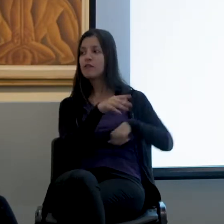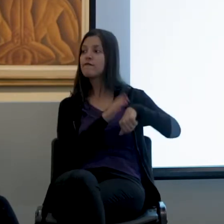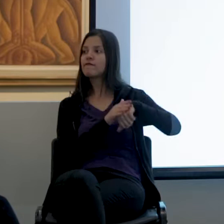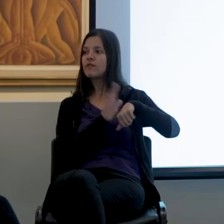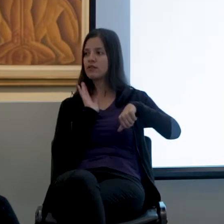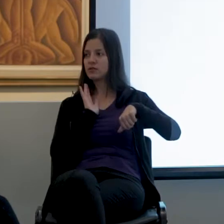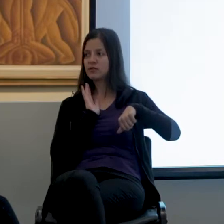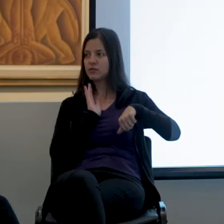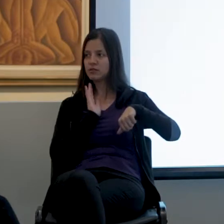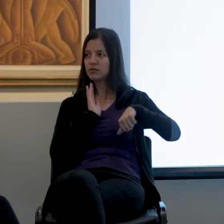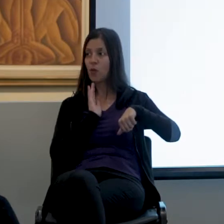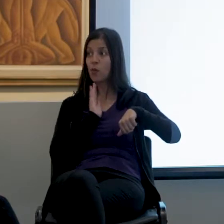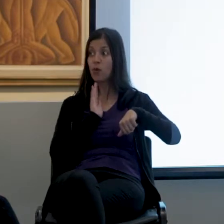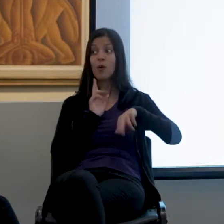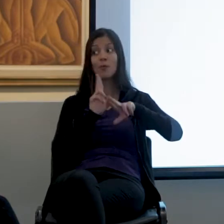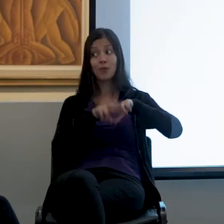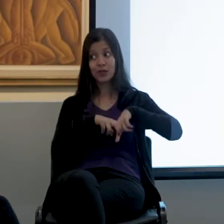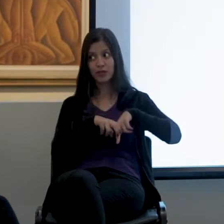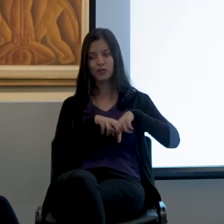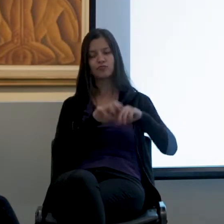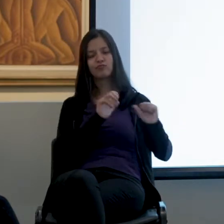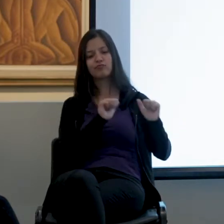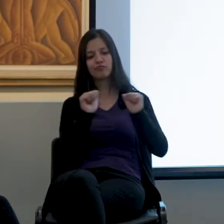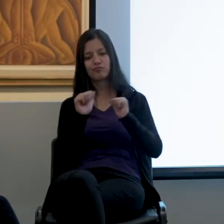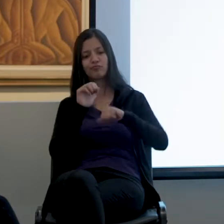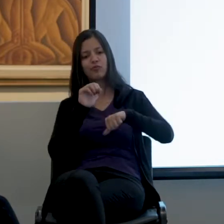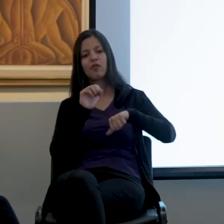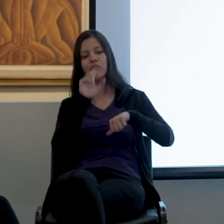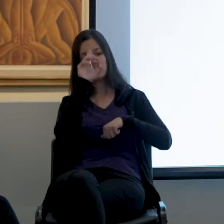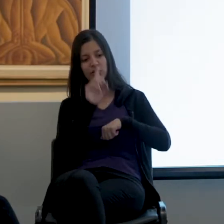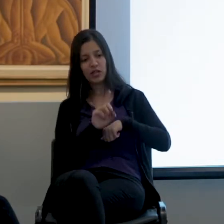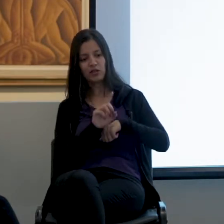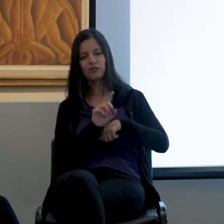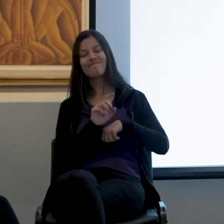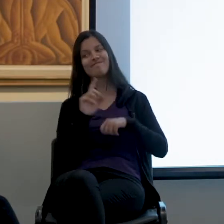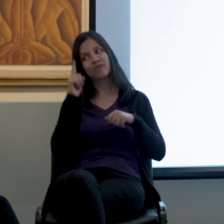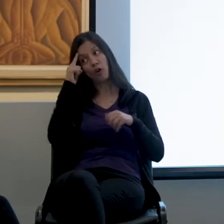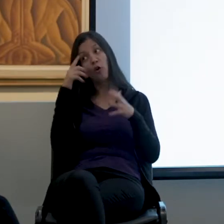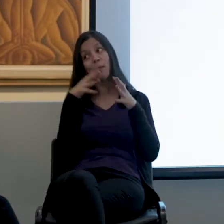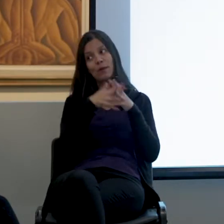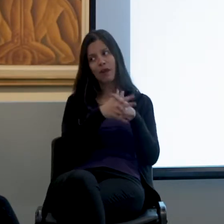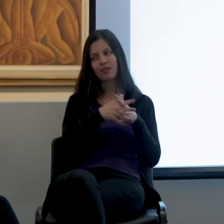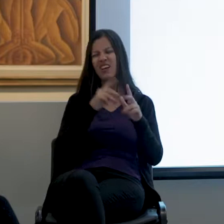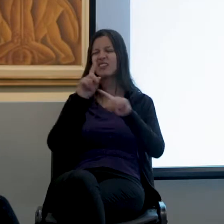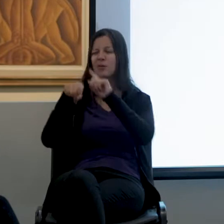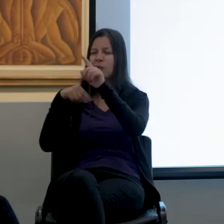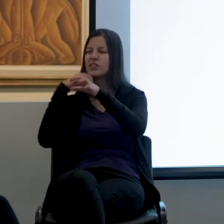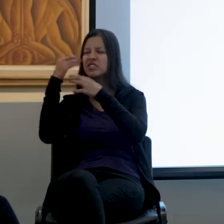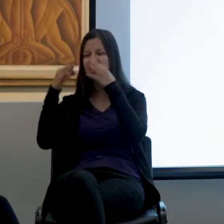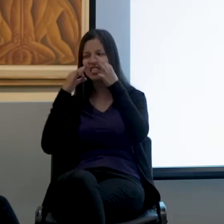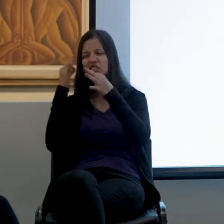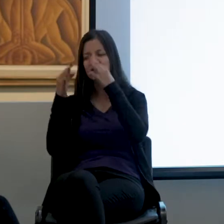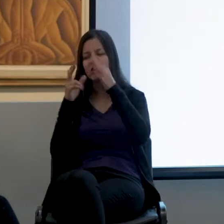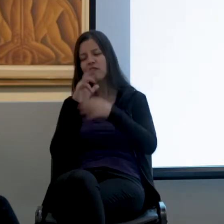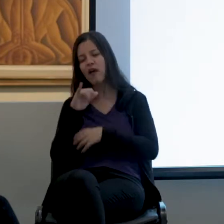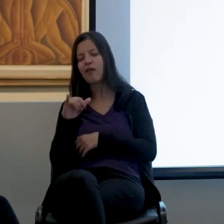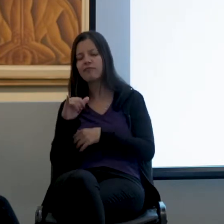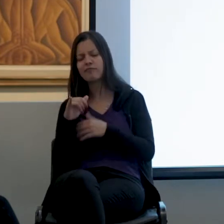E essa ideia da autoridade é uma ideia mais complicada que depois a crítica vai questionar muito mais lá para diante.